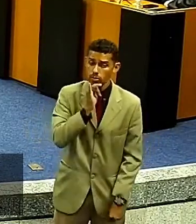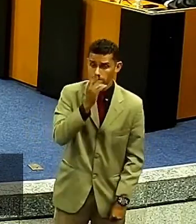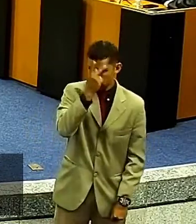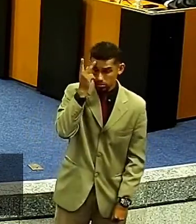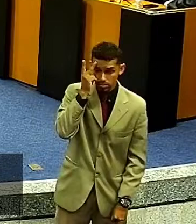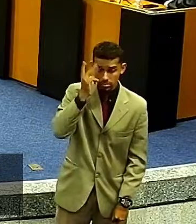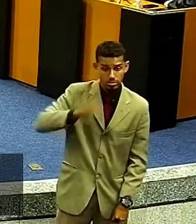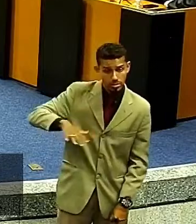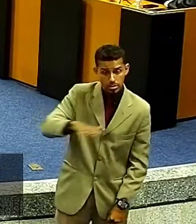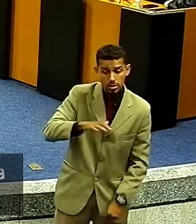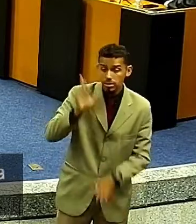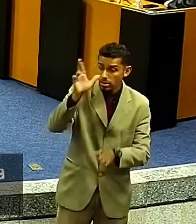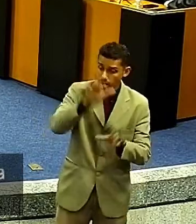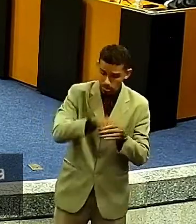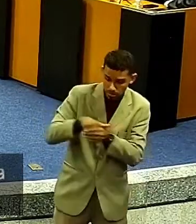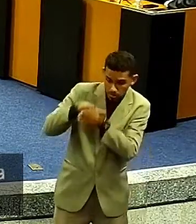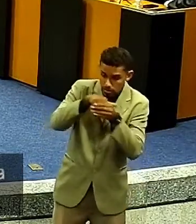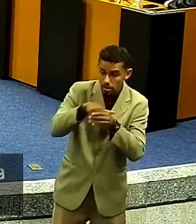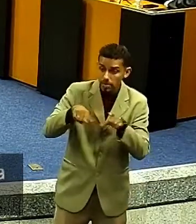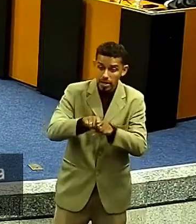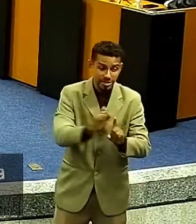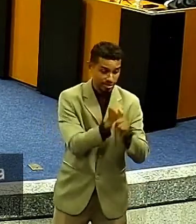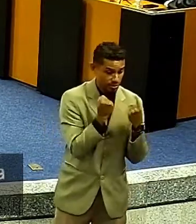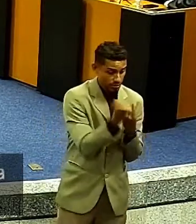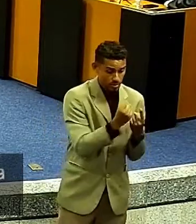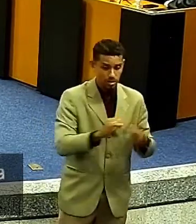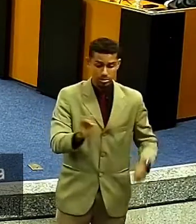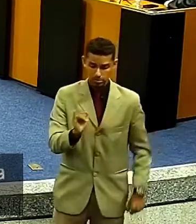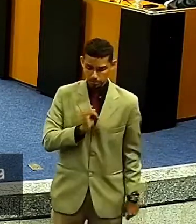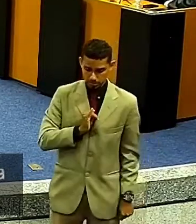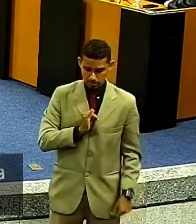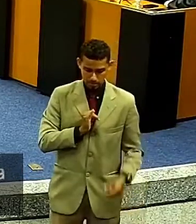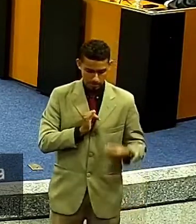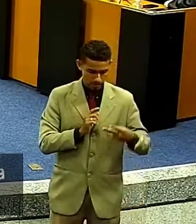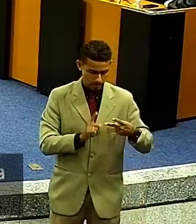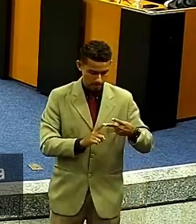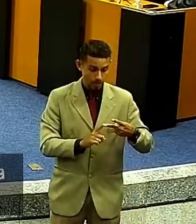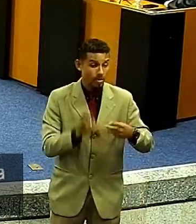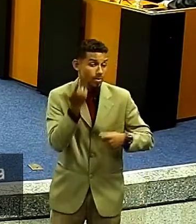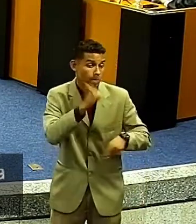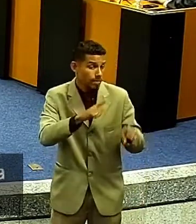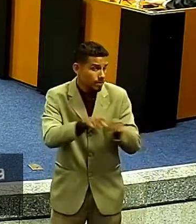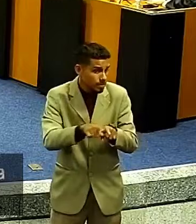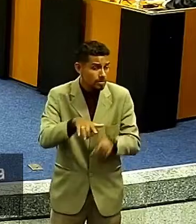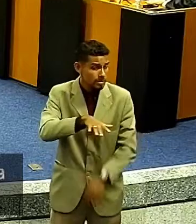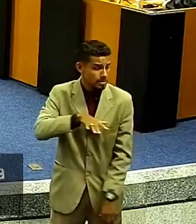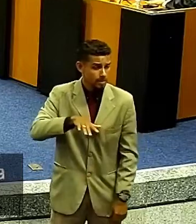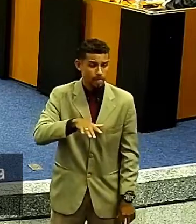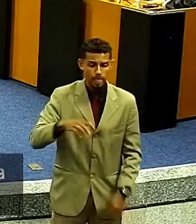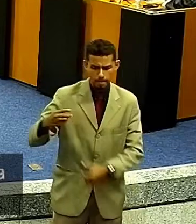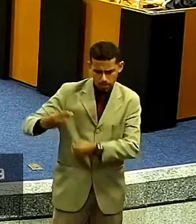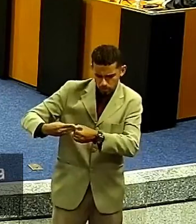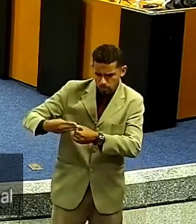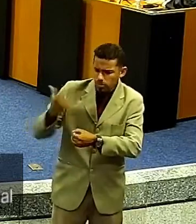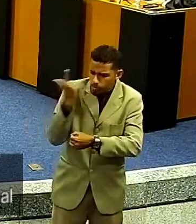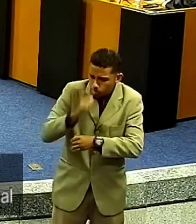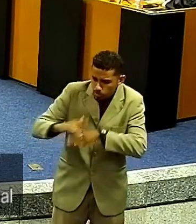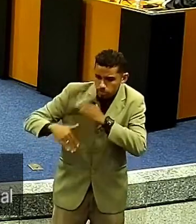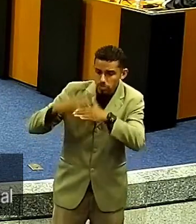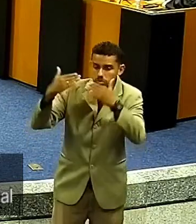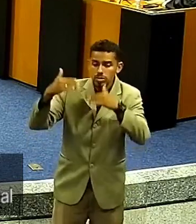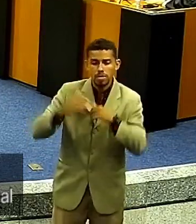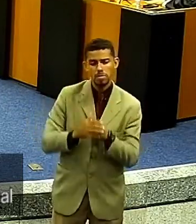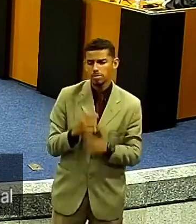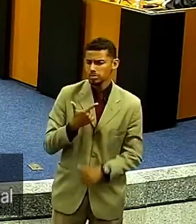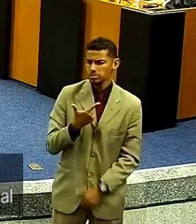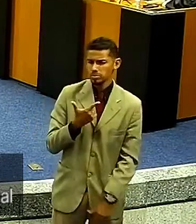colaboradores deste Regional mas da sociedade de Imperatriz para que esse município alcance o esperado número